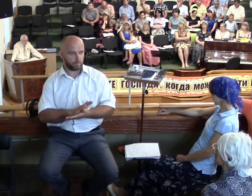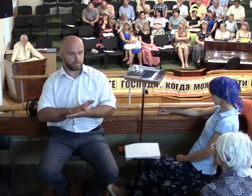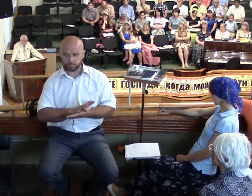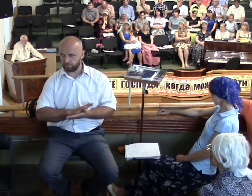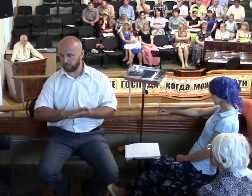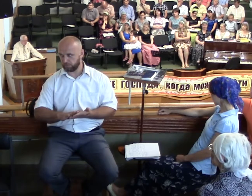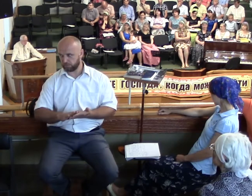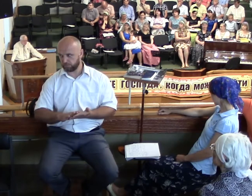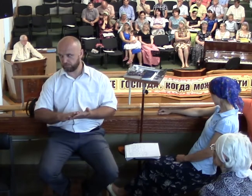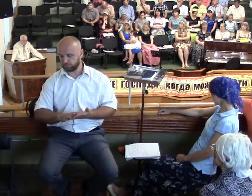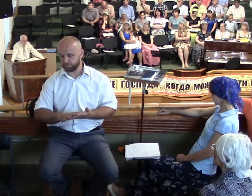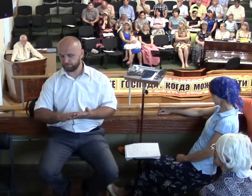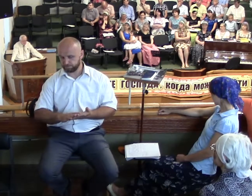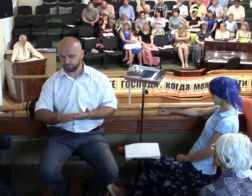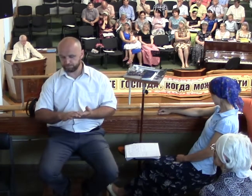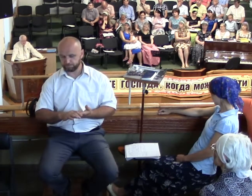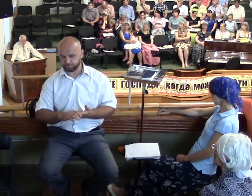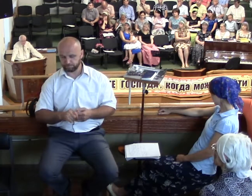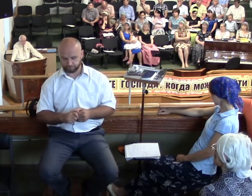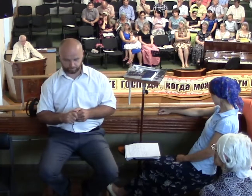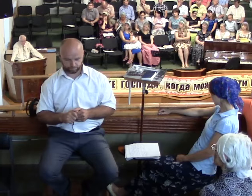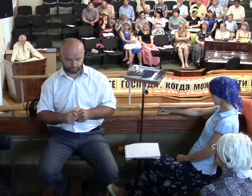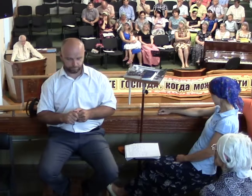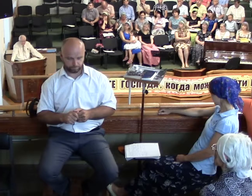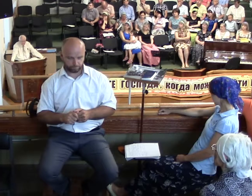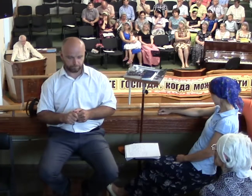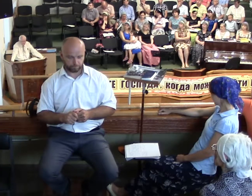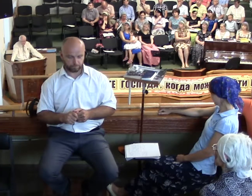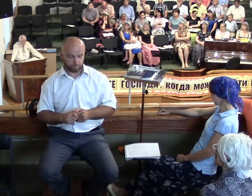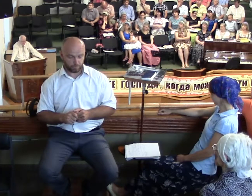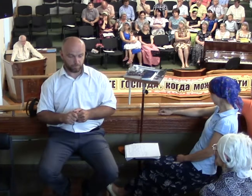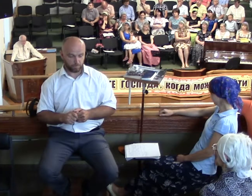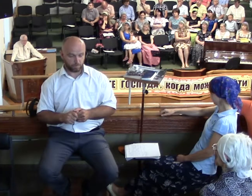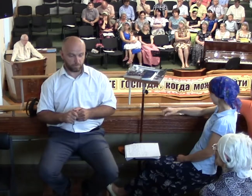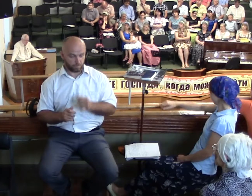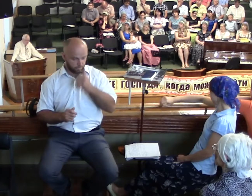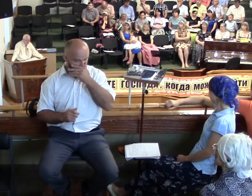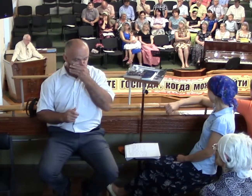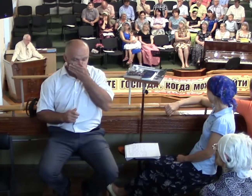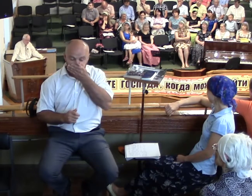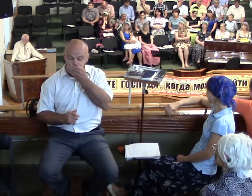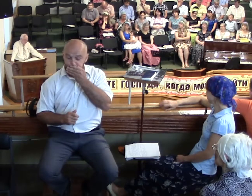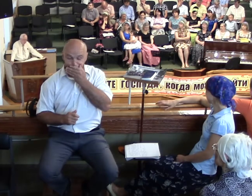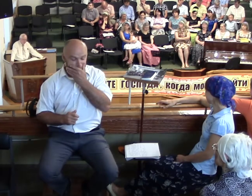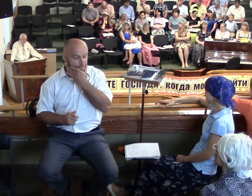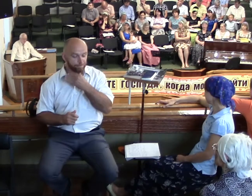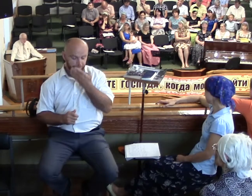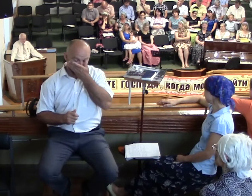так кричите. А он посмотрел, говорит, а ты должен быть всегда святым. Ну и после того я уже не